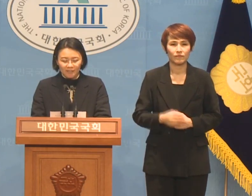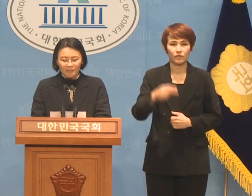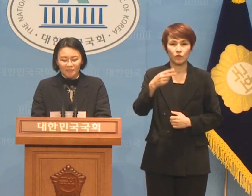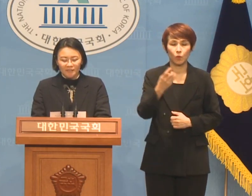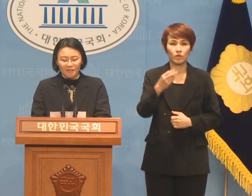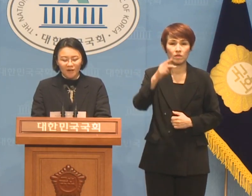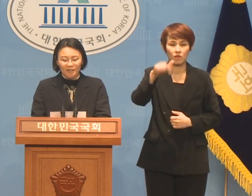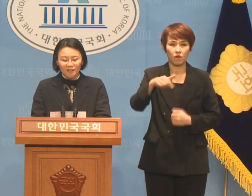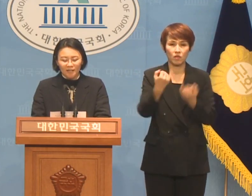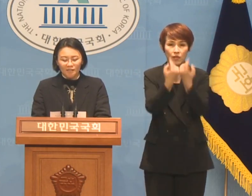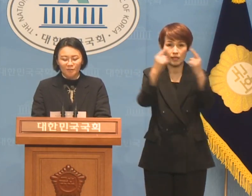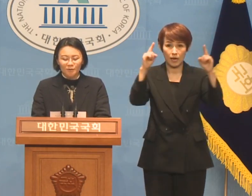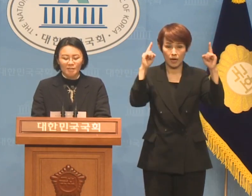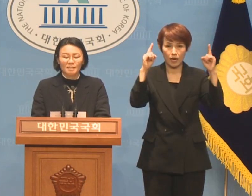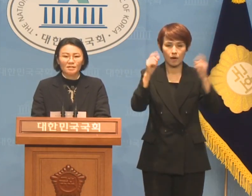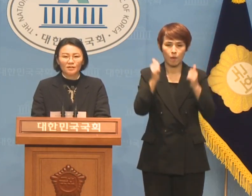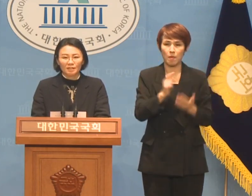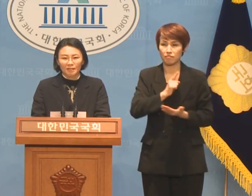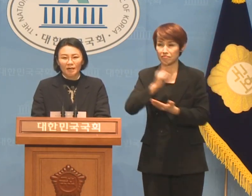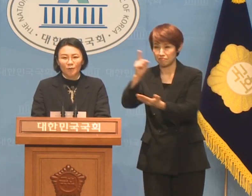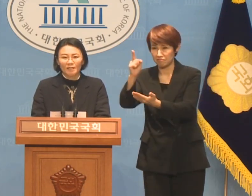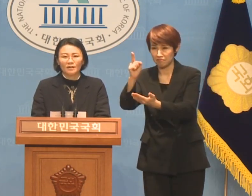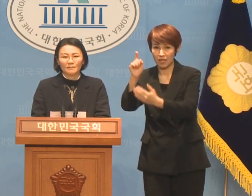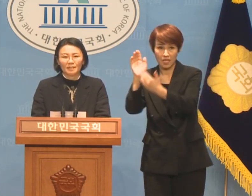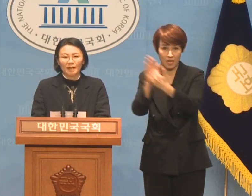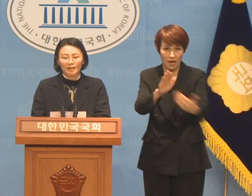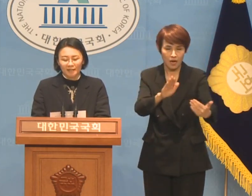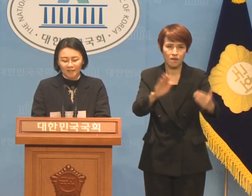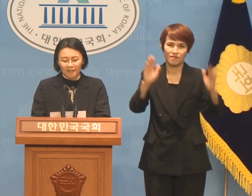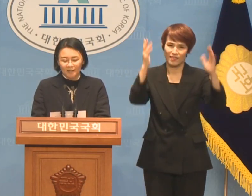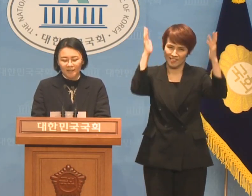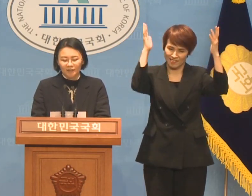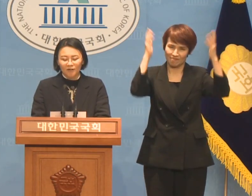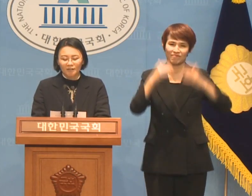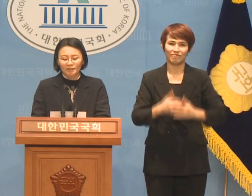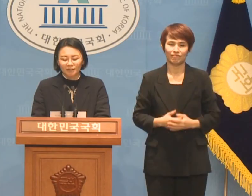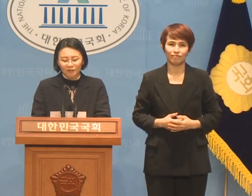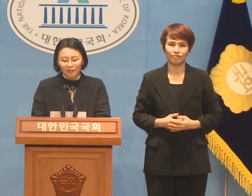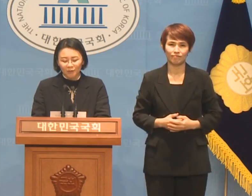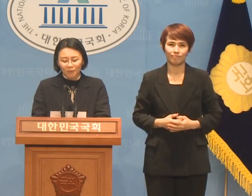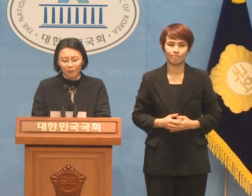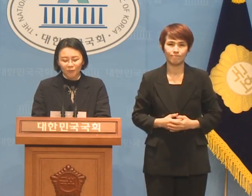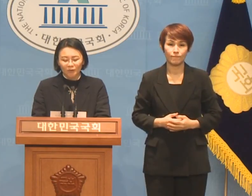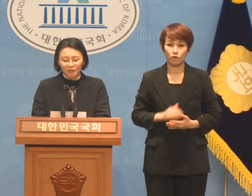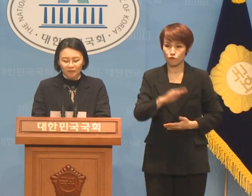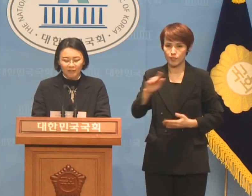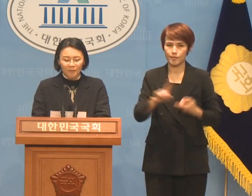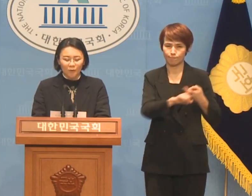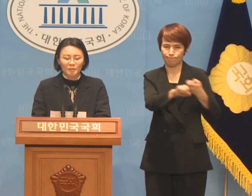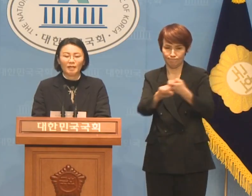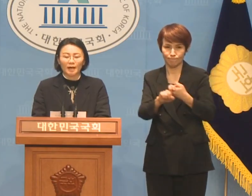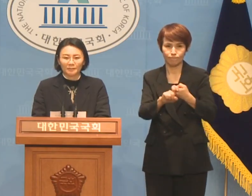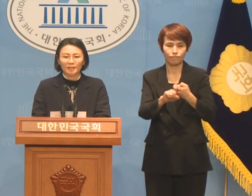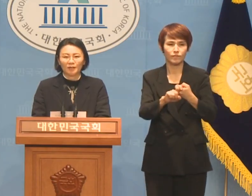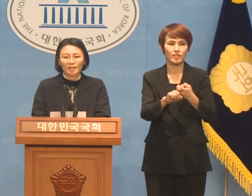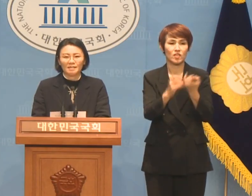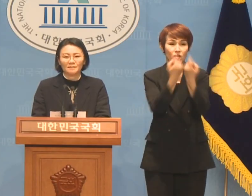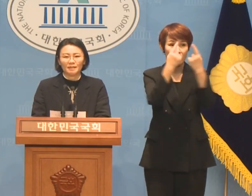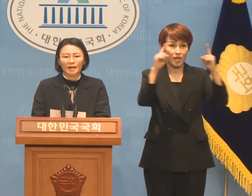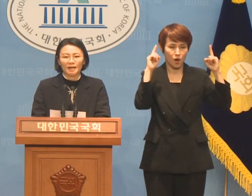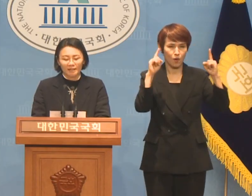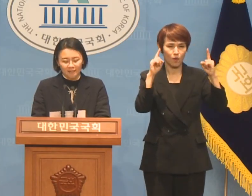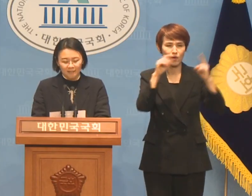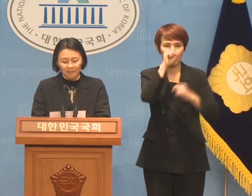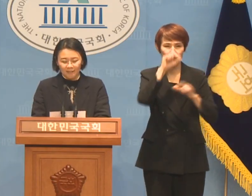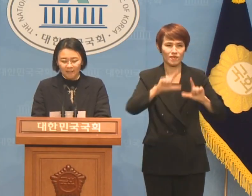동덕여대 측이 신청한 가처분 신청 기각 환영합니다. 더 큰 연대로 동덕여대의 봄을